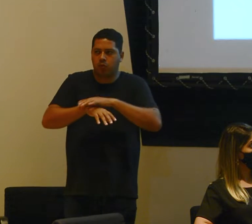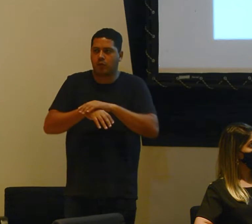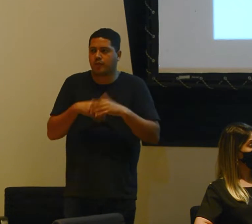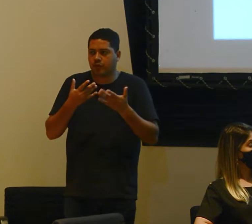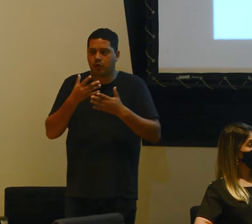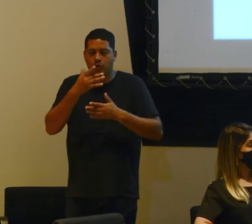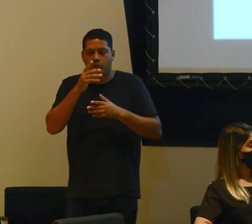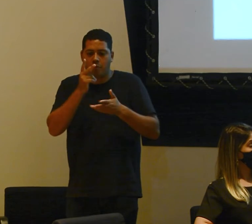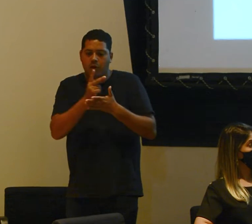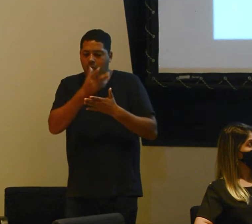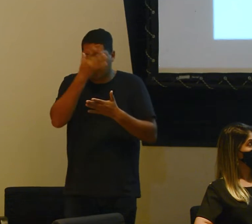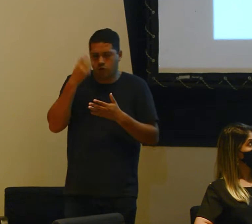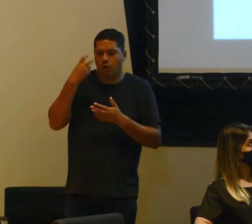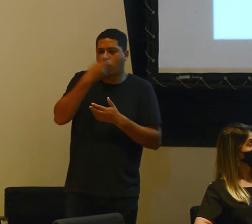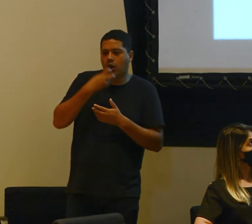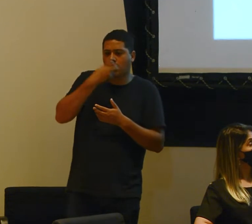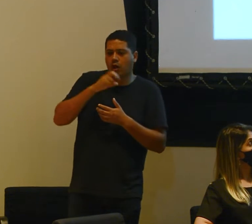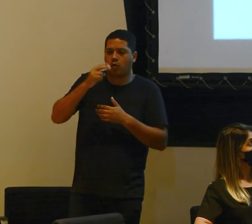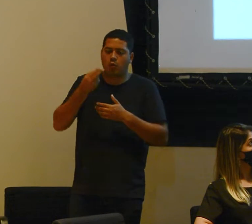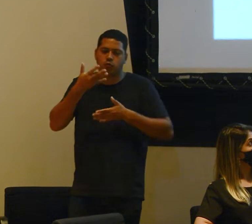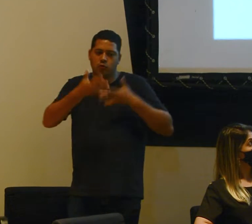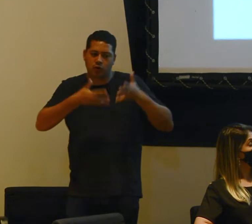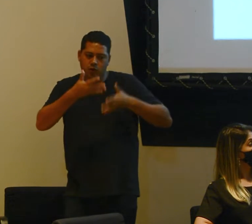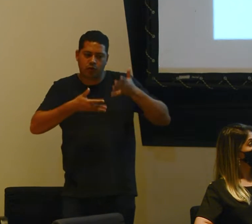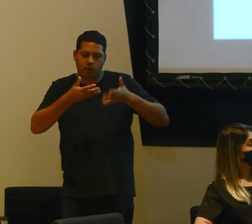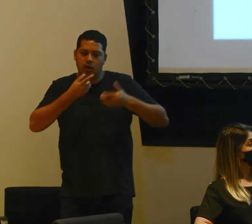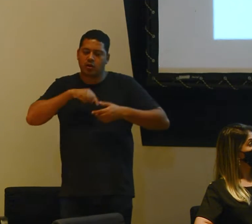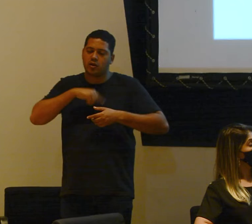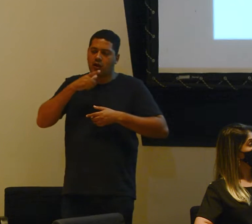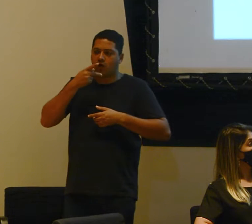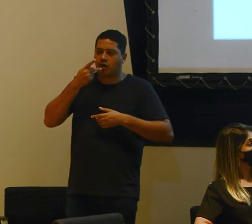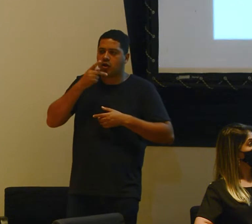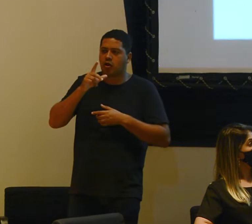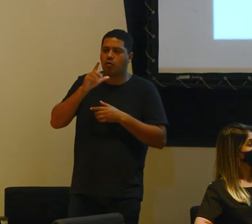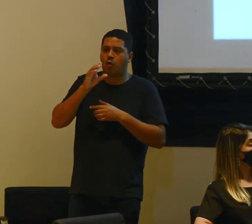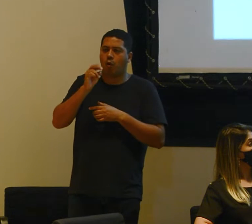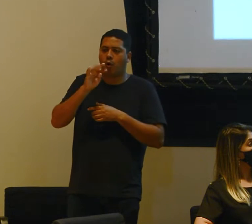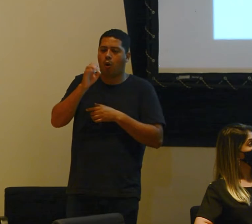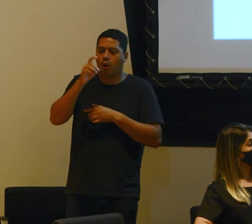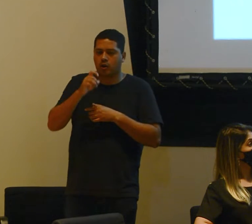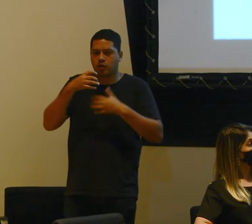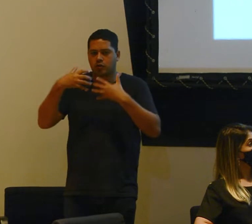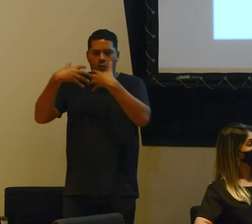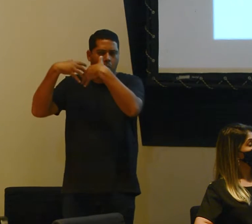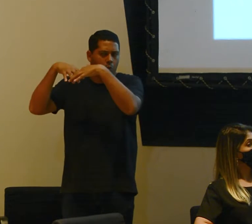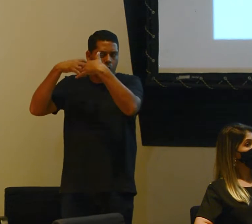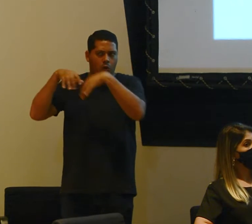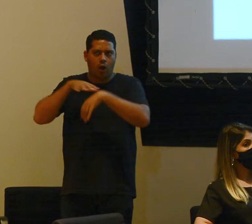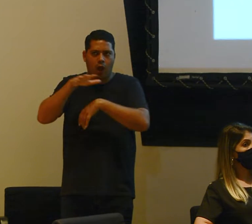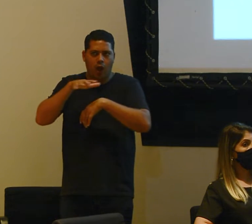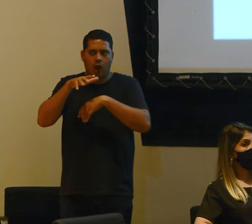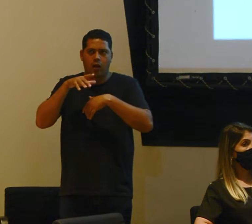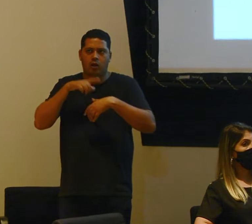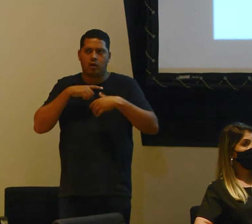seja oralizada ou para que ela use Libras, por exemplo, a gente está falando de córtex motor. Áreas que são ativadas comprovadamente quando a